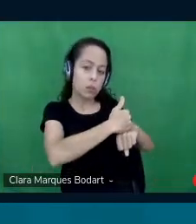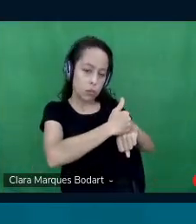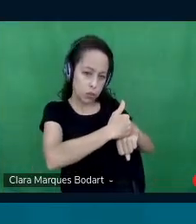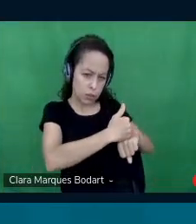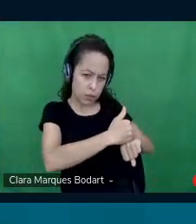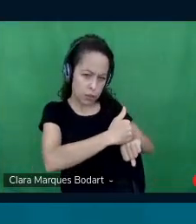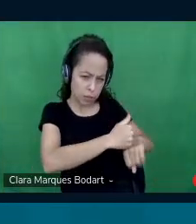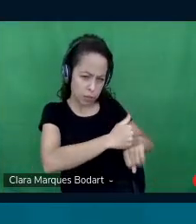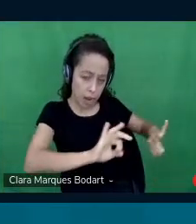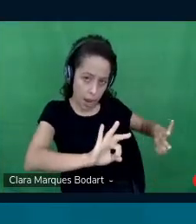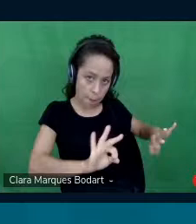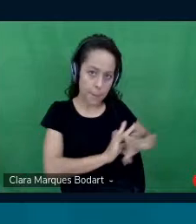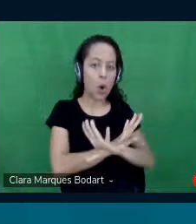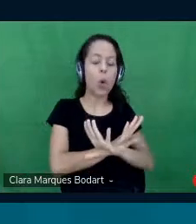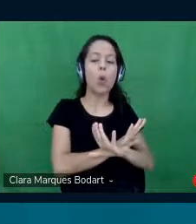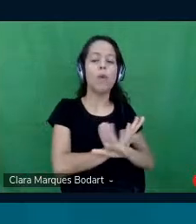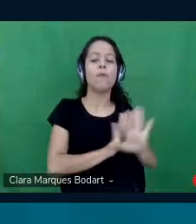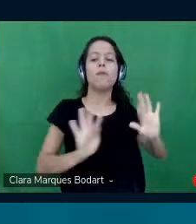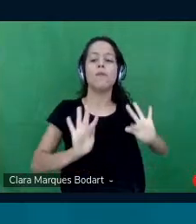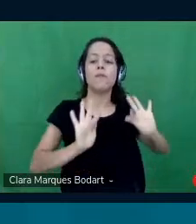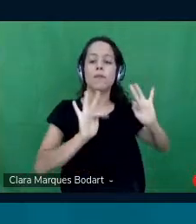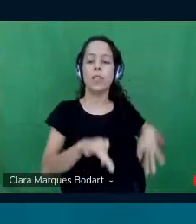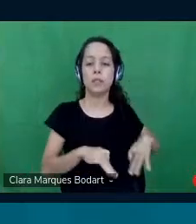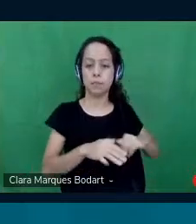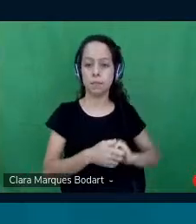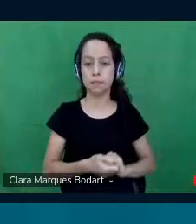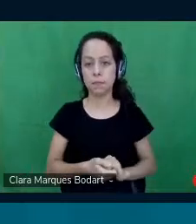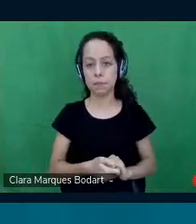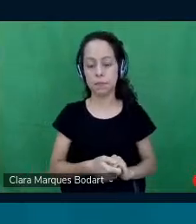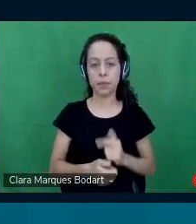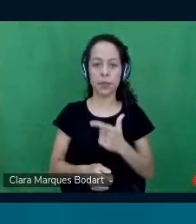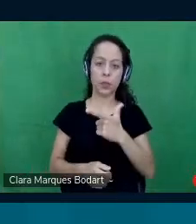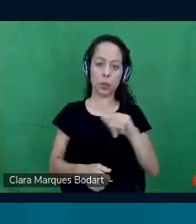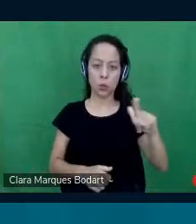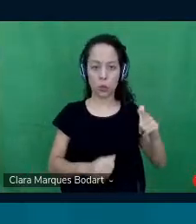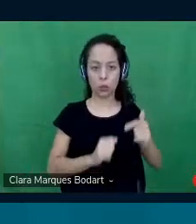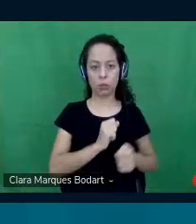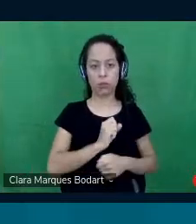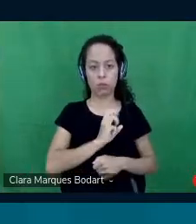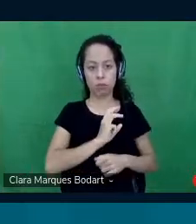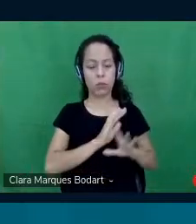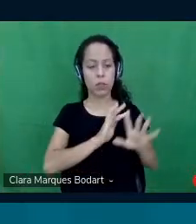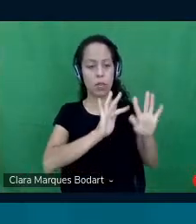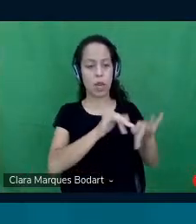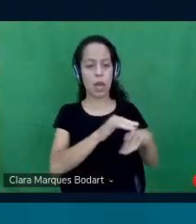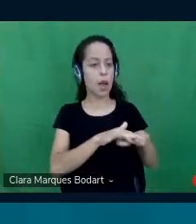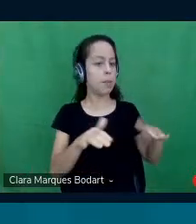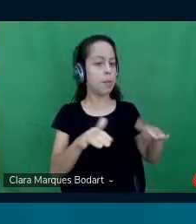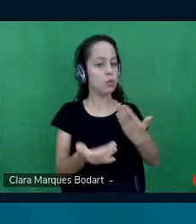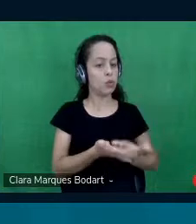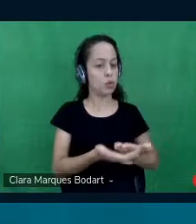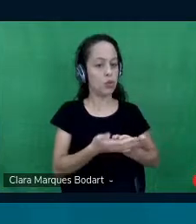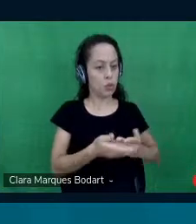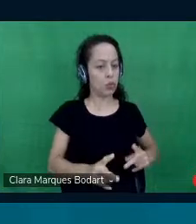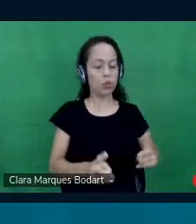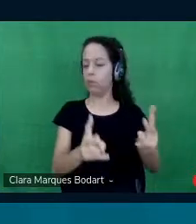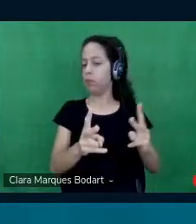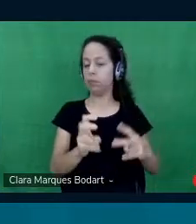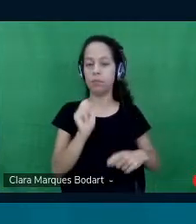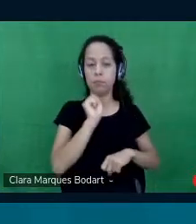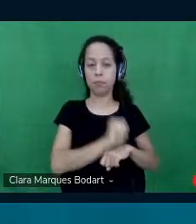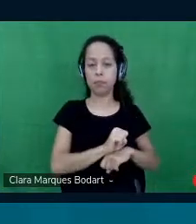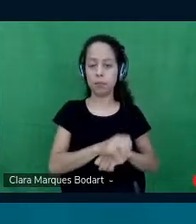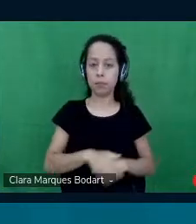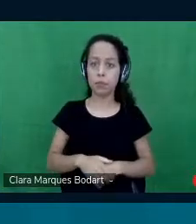né? No nível, na etapa ali, no nível do segundo grau. Para vocês terem uma dimensão do impacto disso na